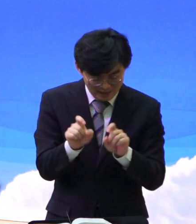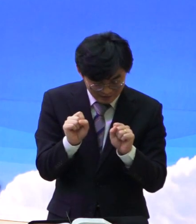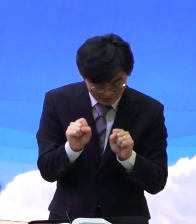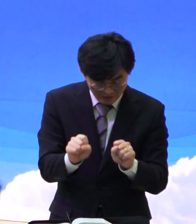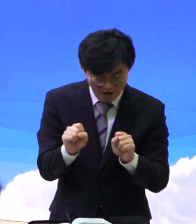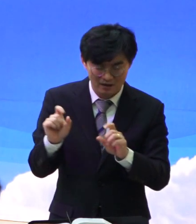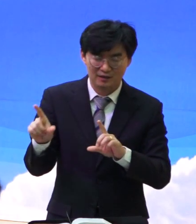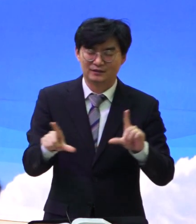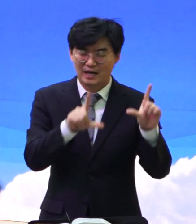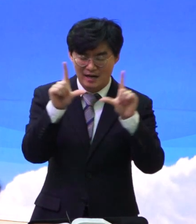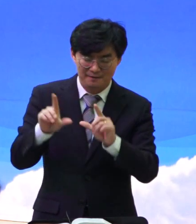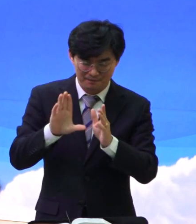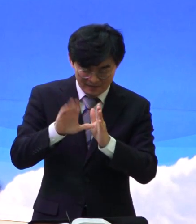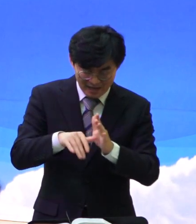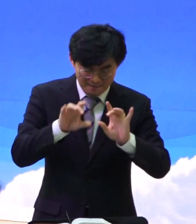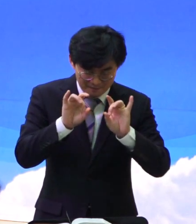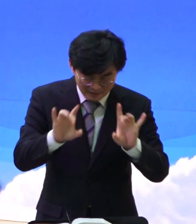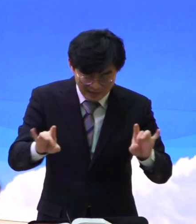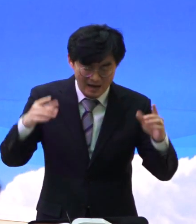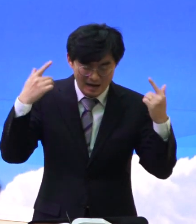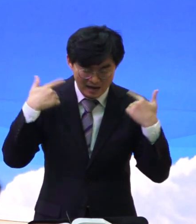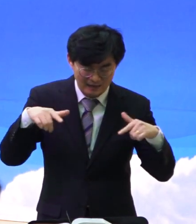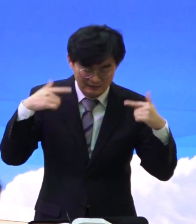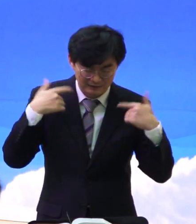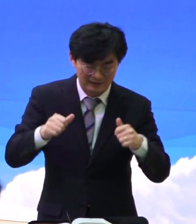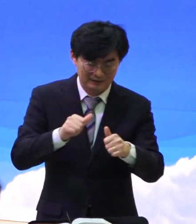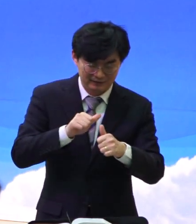속에서 늘 승리하게 하여 주시옵소서.